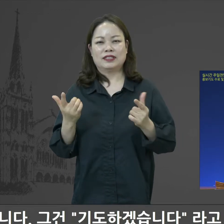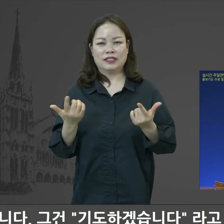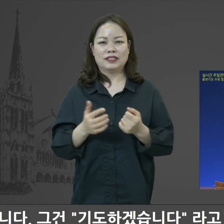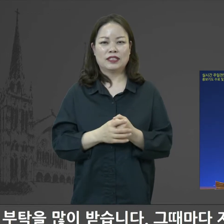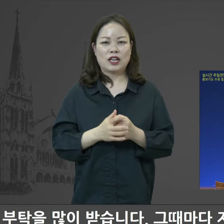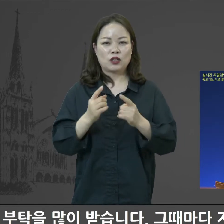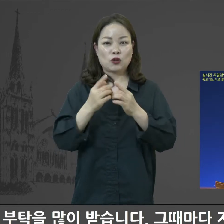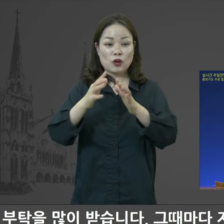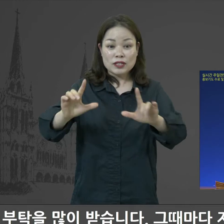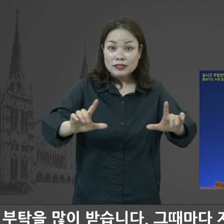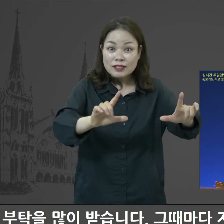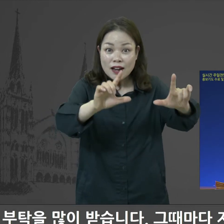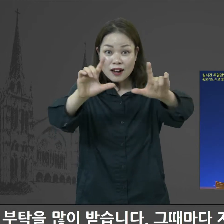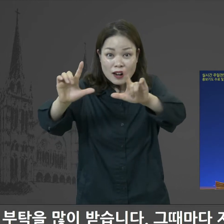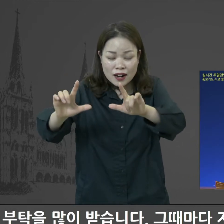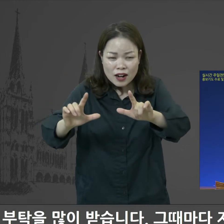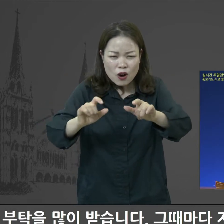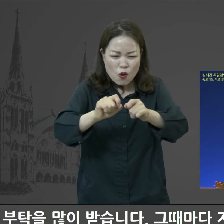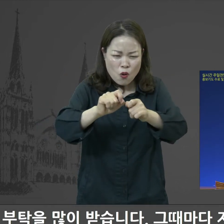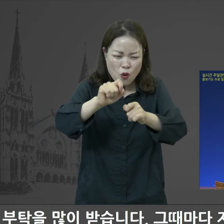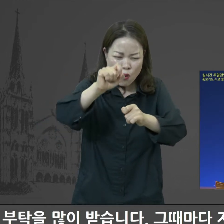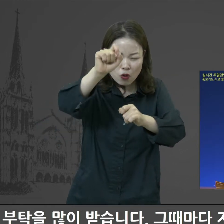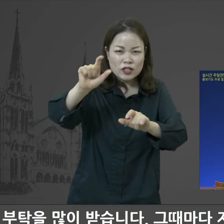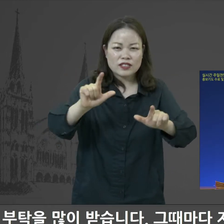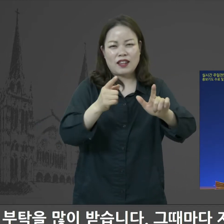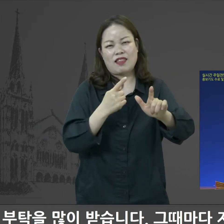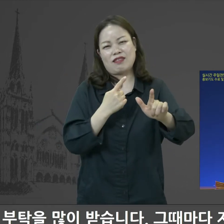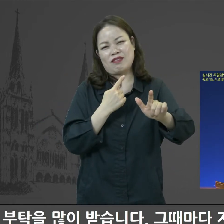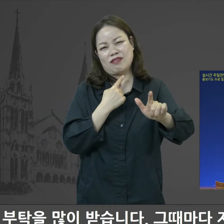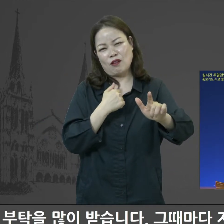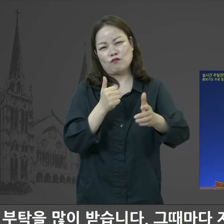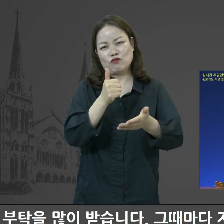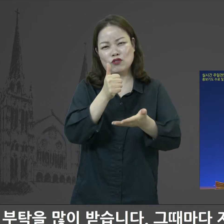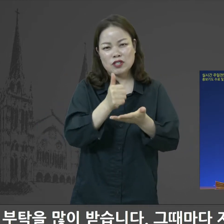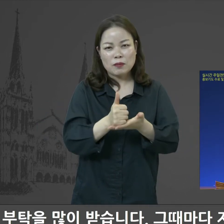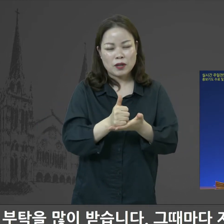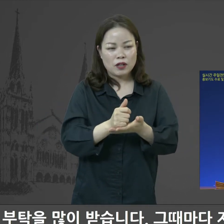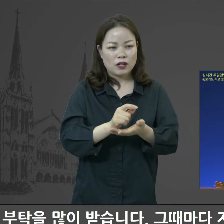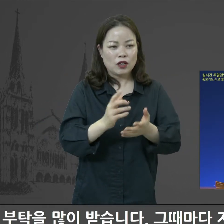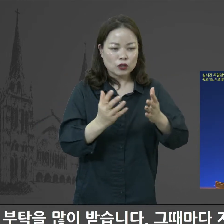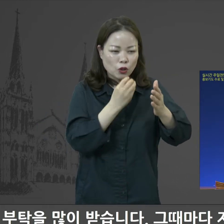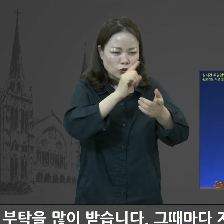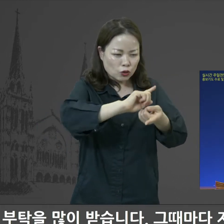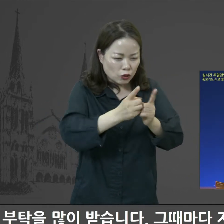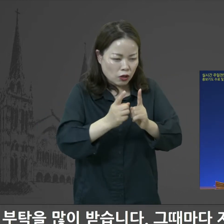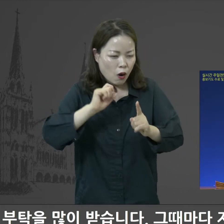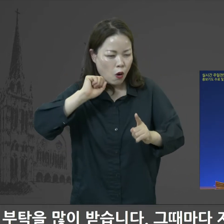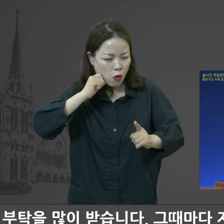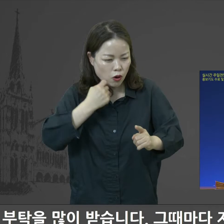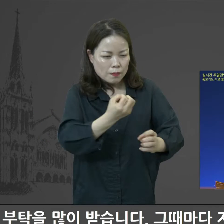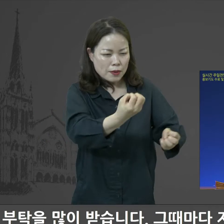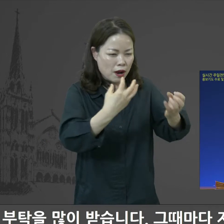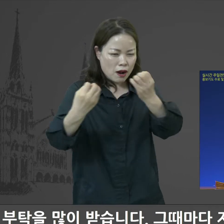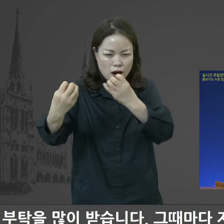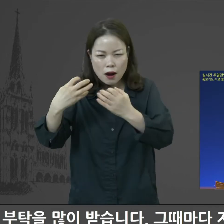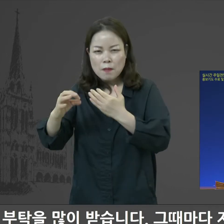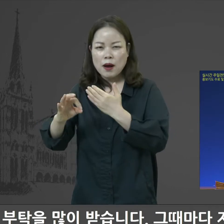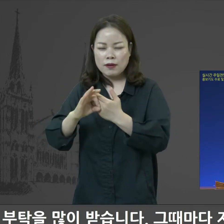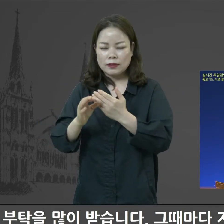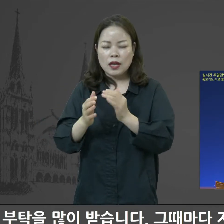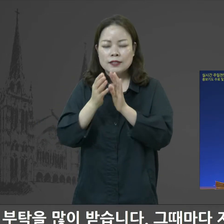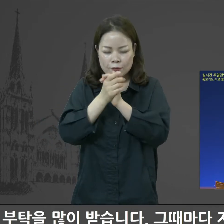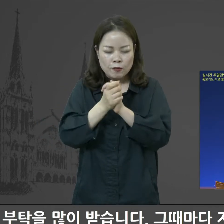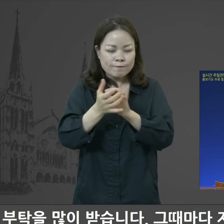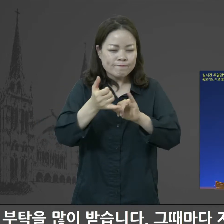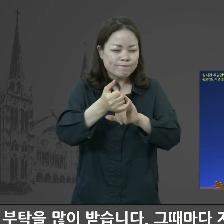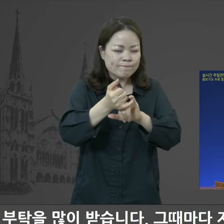같습니다. 교회 생활 꽤나 하신 분들이라면 성도 간의 어려운 이야기를 들었을 때에 항상 기도하겠다는